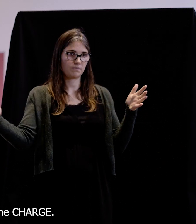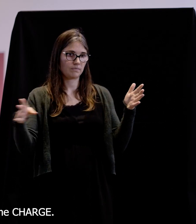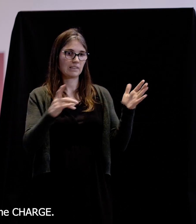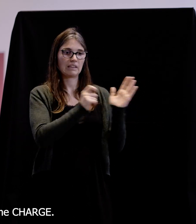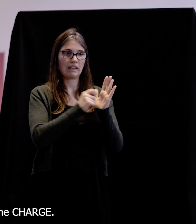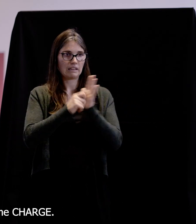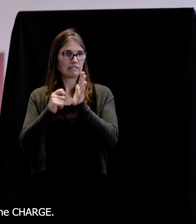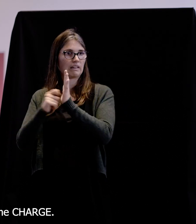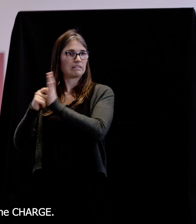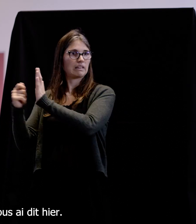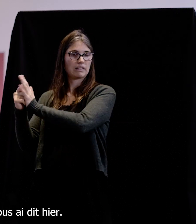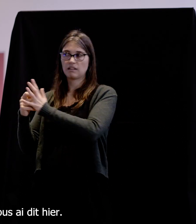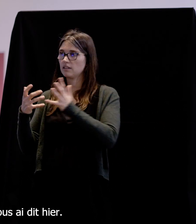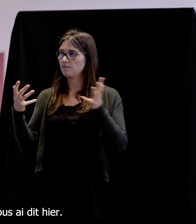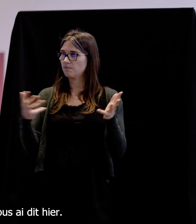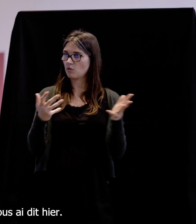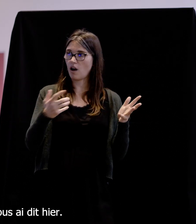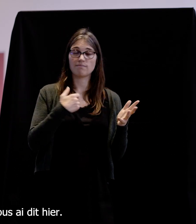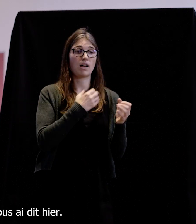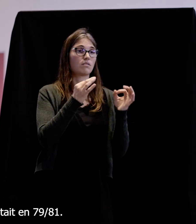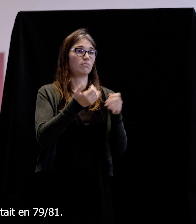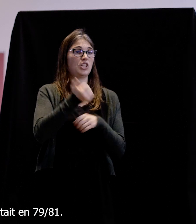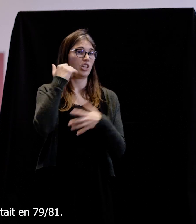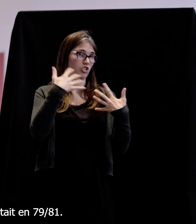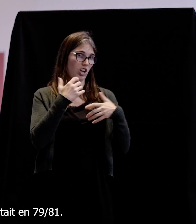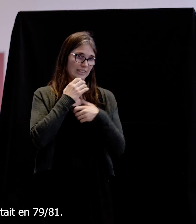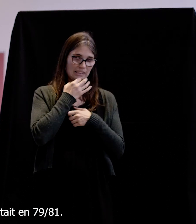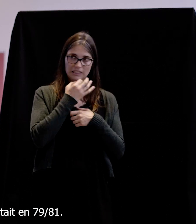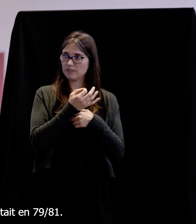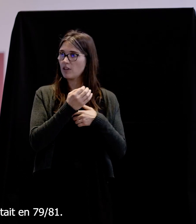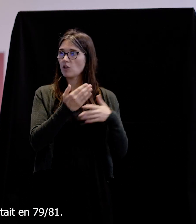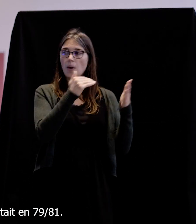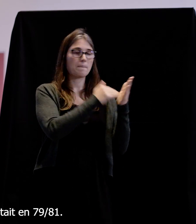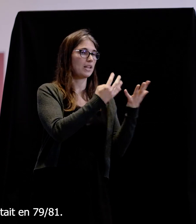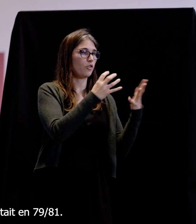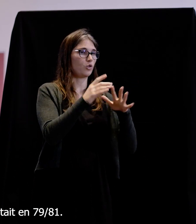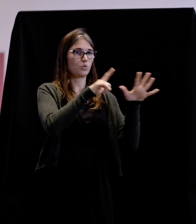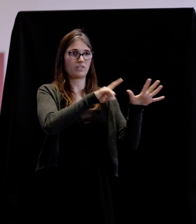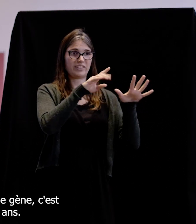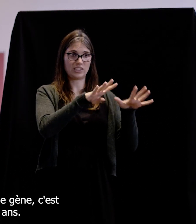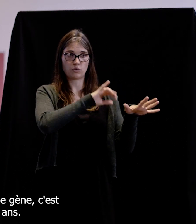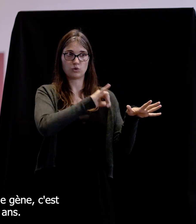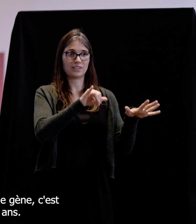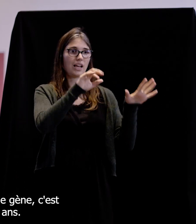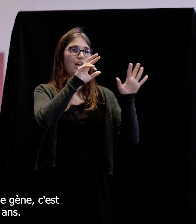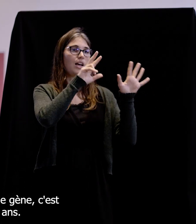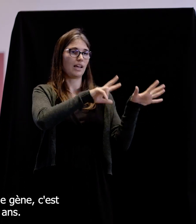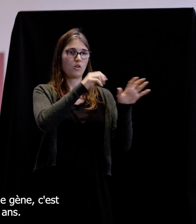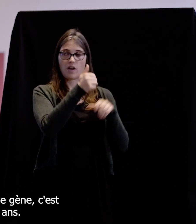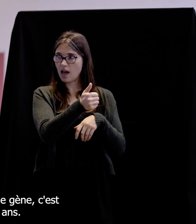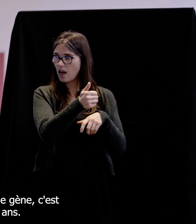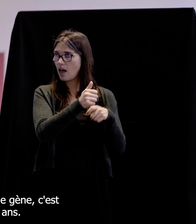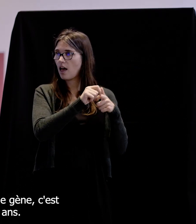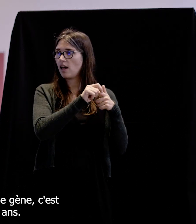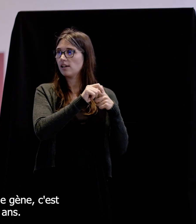syndrome Charge. C'est ce que je vous ai dit hier. Hall et Pagon, c'était 79-81. Et puis ensuite,